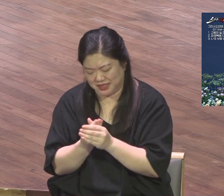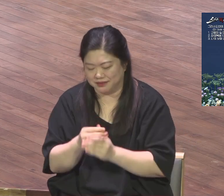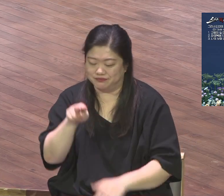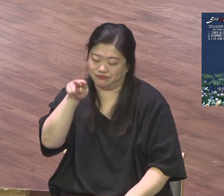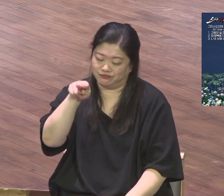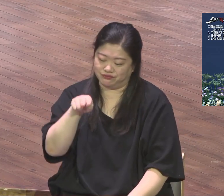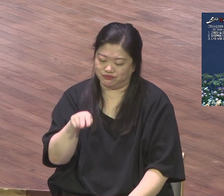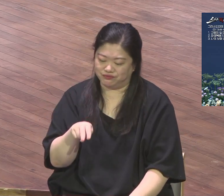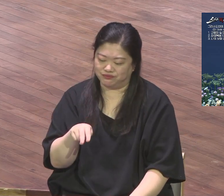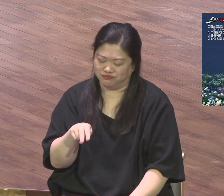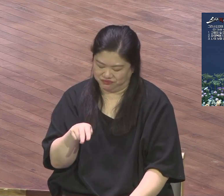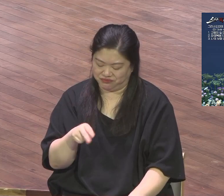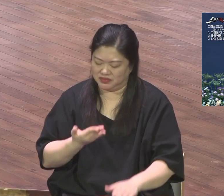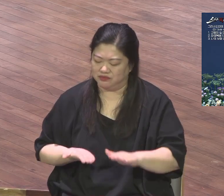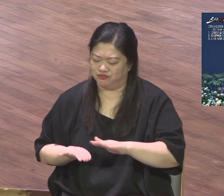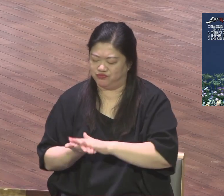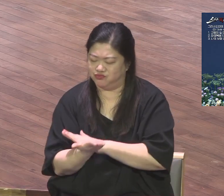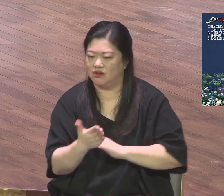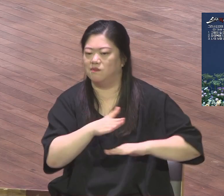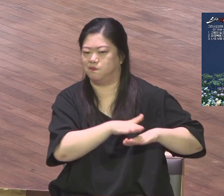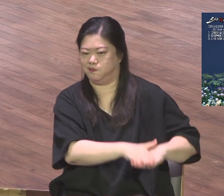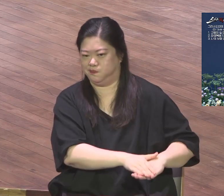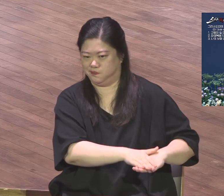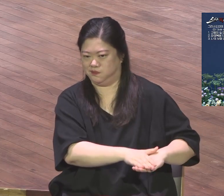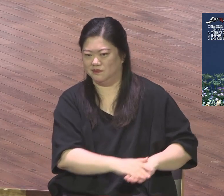어떤 노랭이 부자 영감이 있었어요.